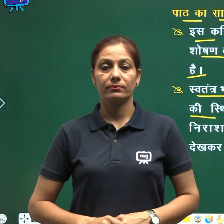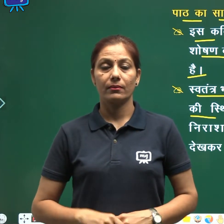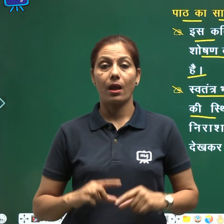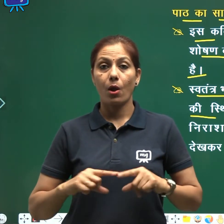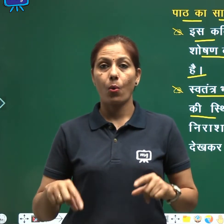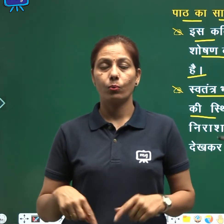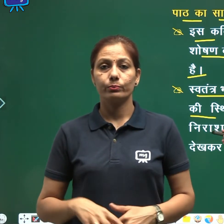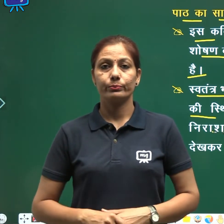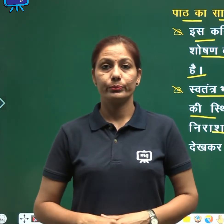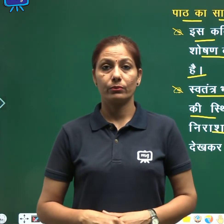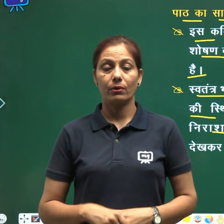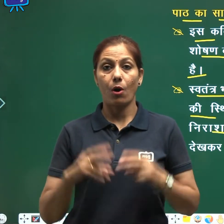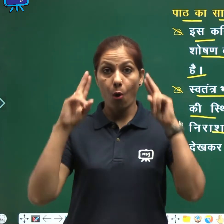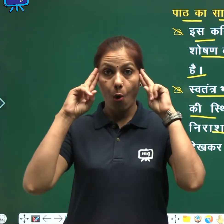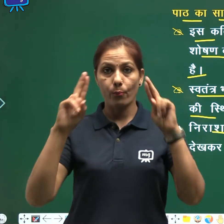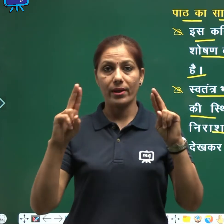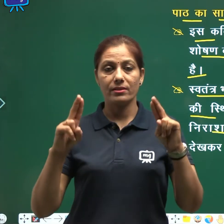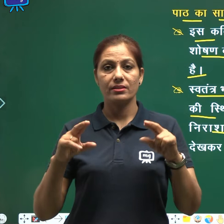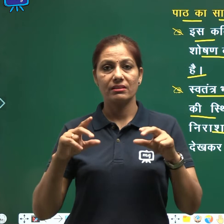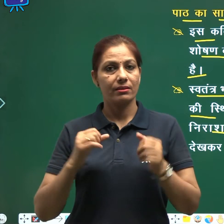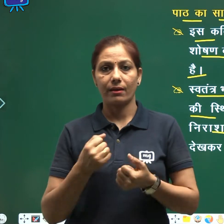एवं निराशाजनक है।